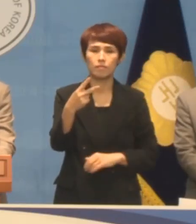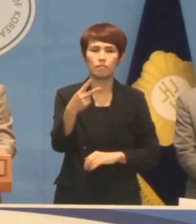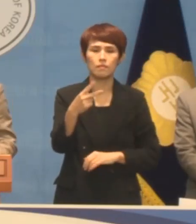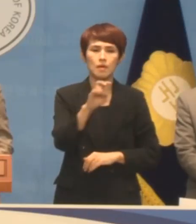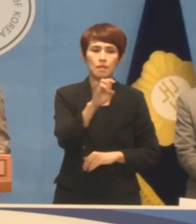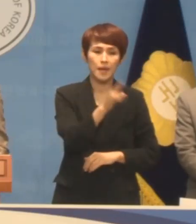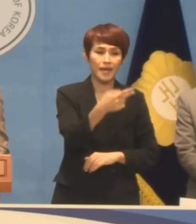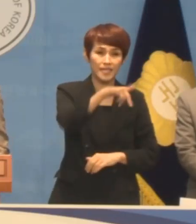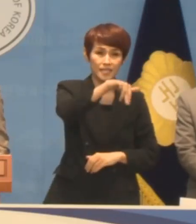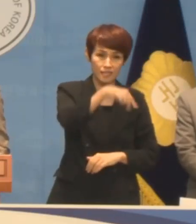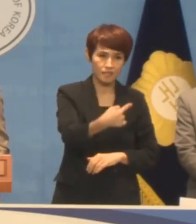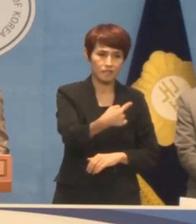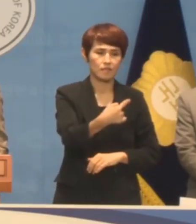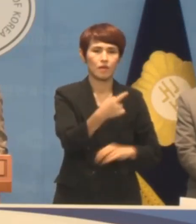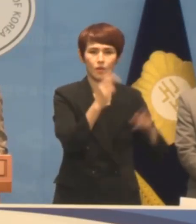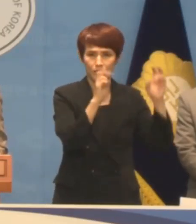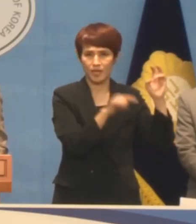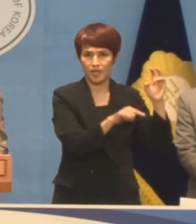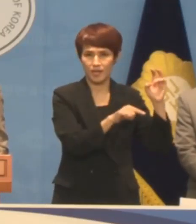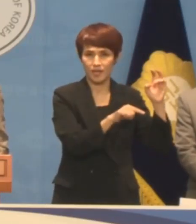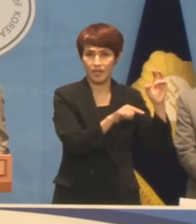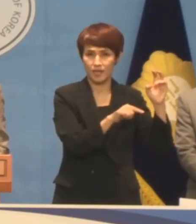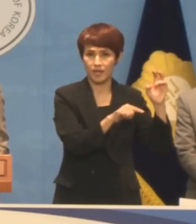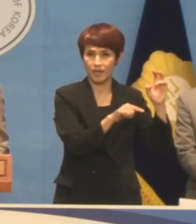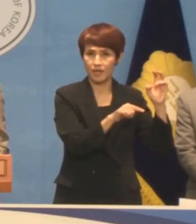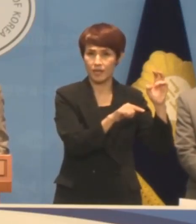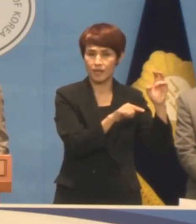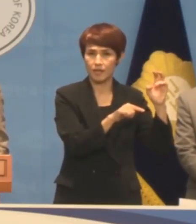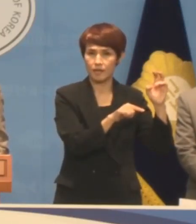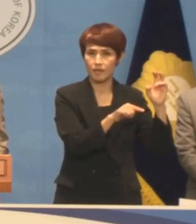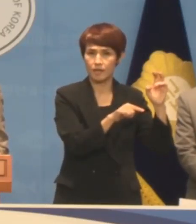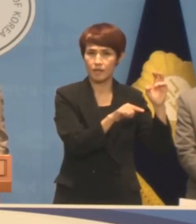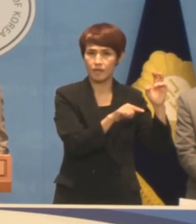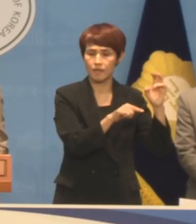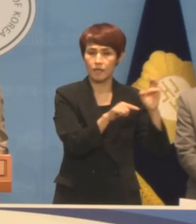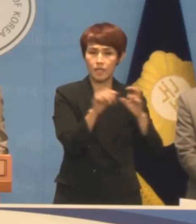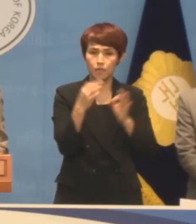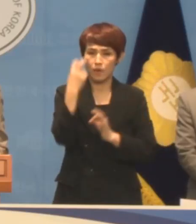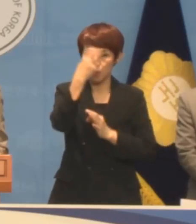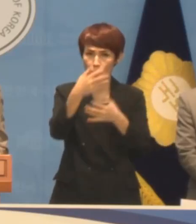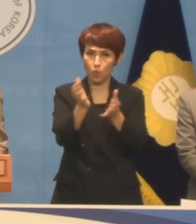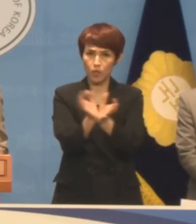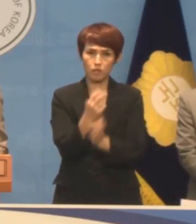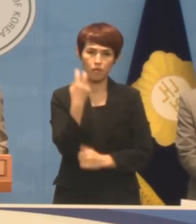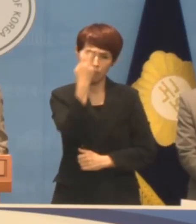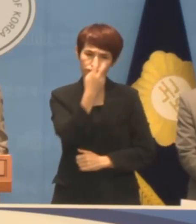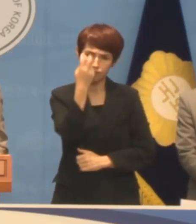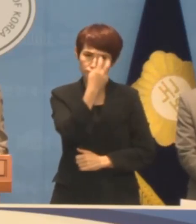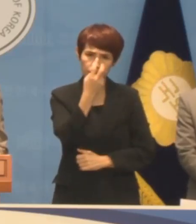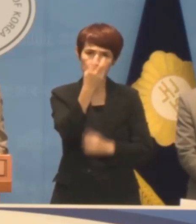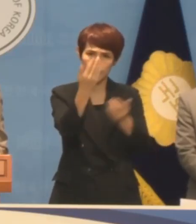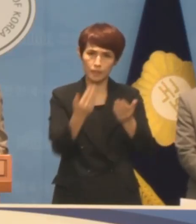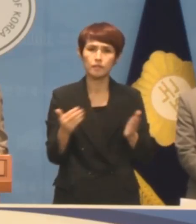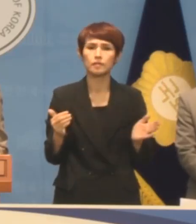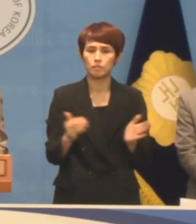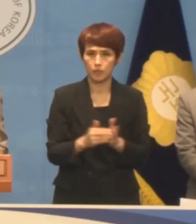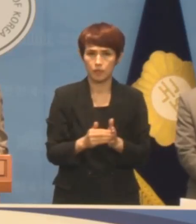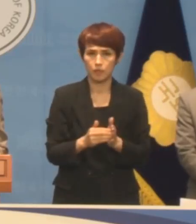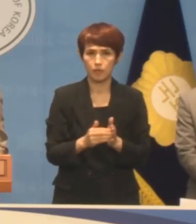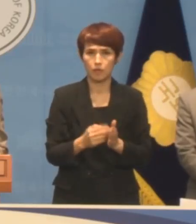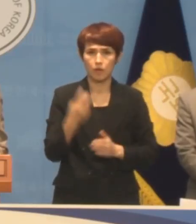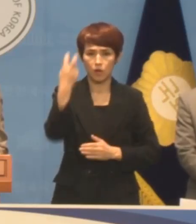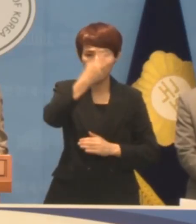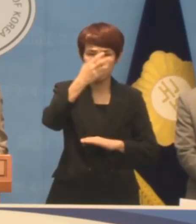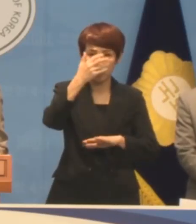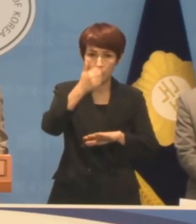메리츠 화재 앞에서 동료 의원들께서도 지적을 했지만 지금 금융감독원에서 검사를 받았습니다. 그리고 검사